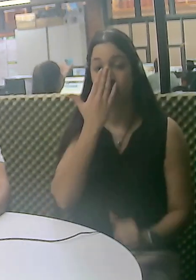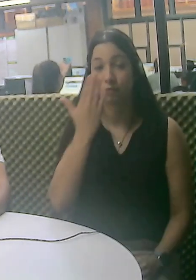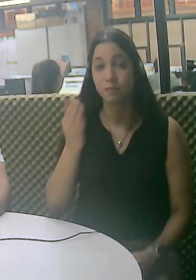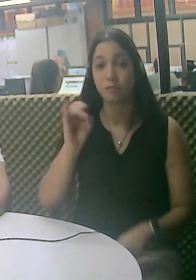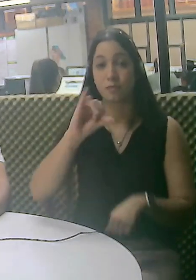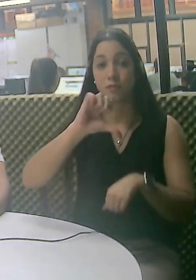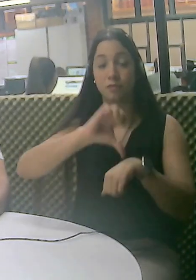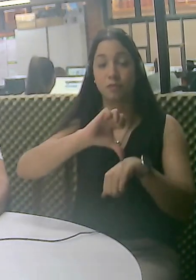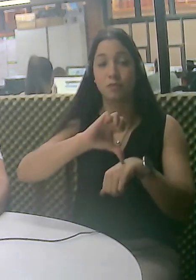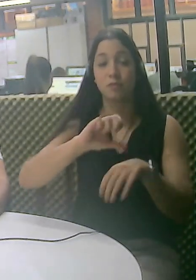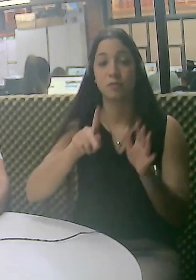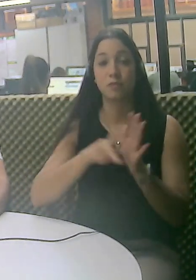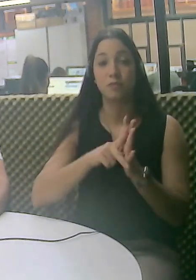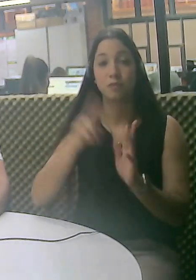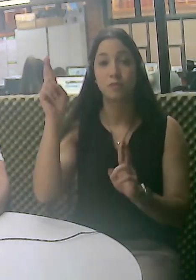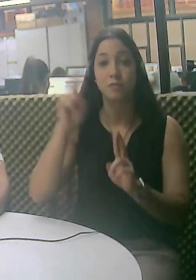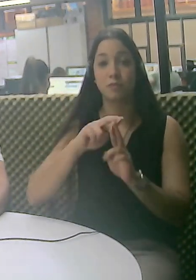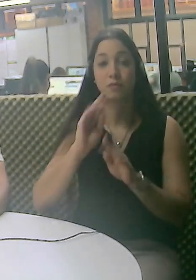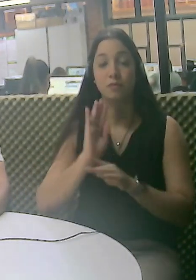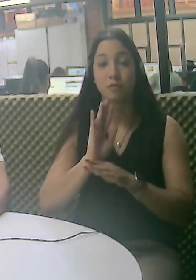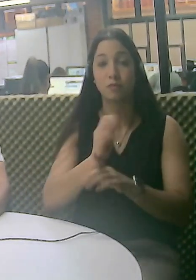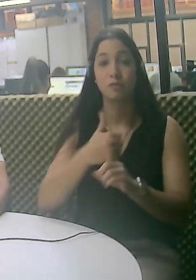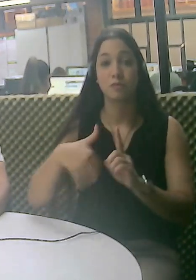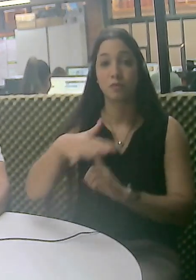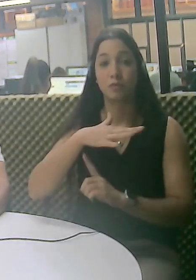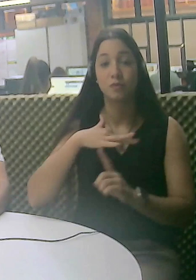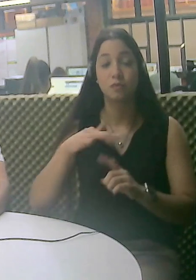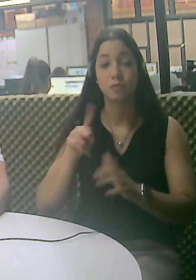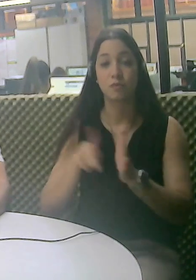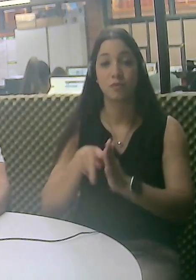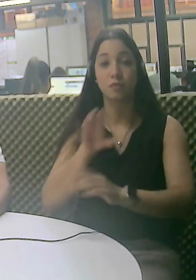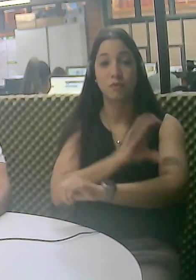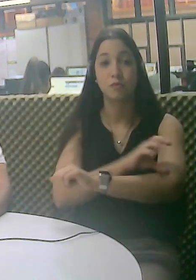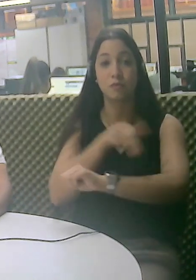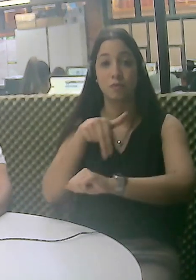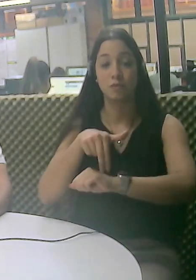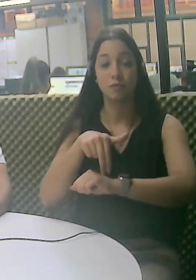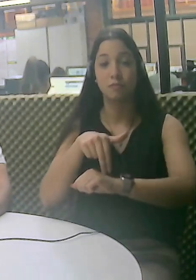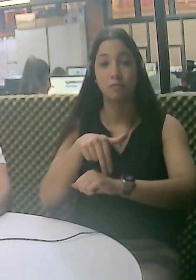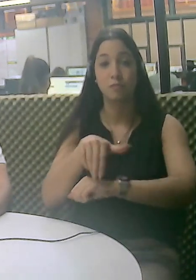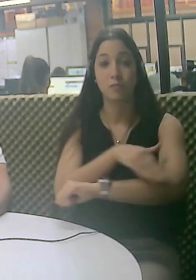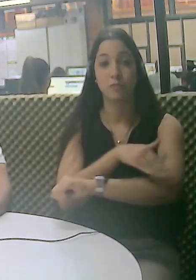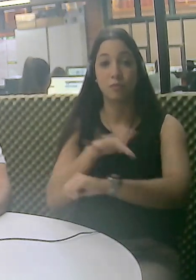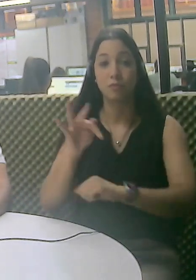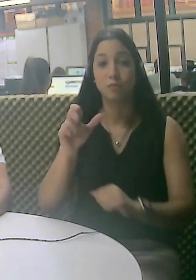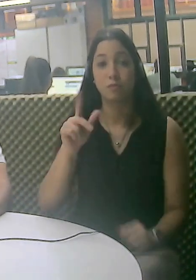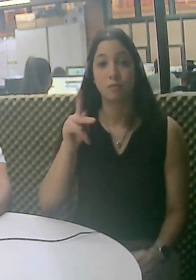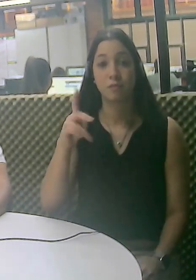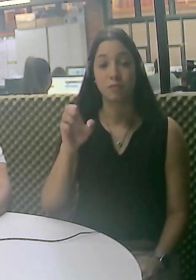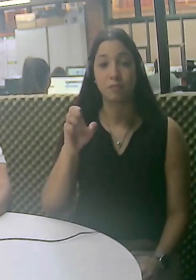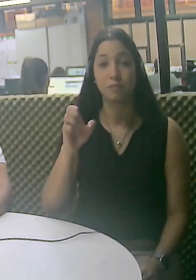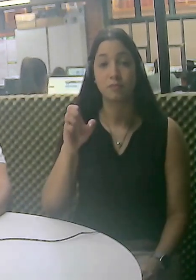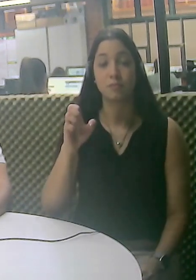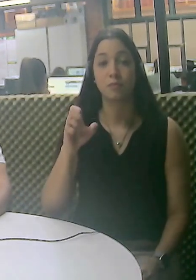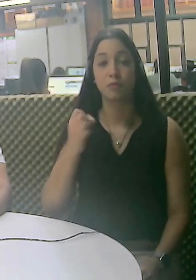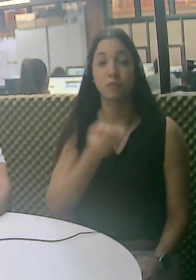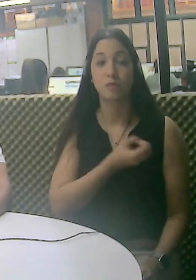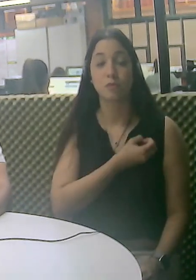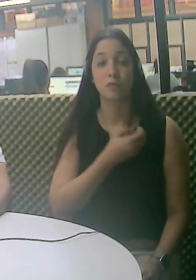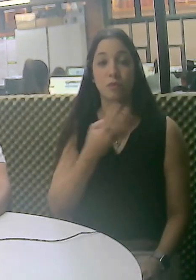Centro de Referência em Assistência Social do bairro Jardim Canaã, o CRAS, na Avenida Felipe Calixto Milquem, número